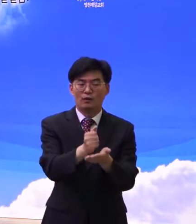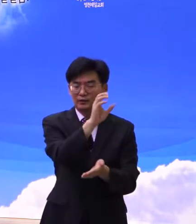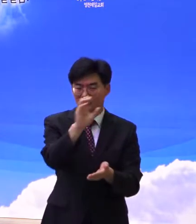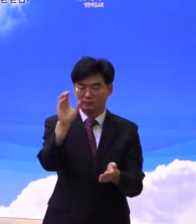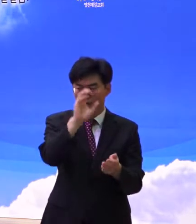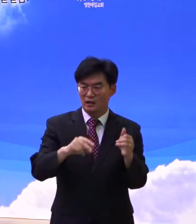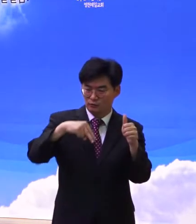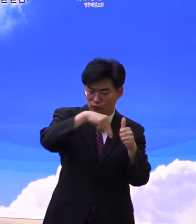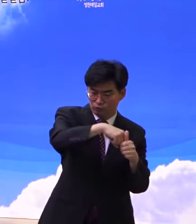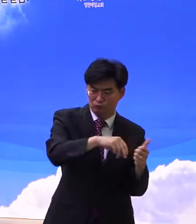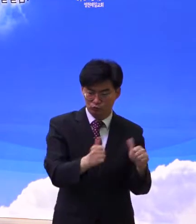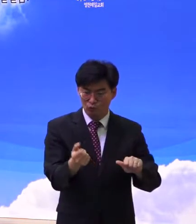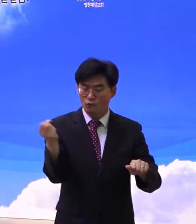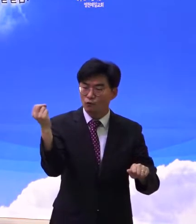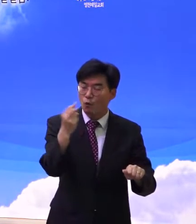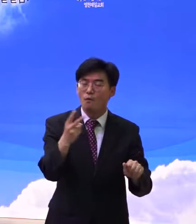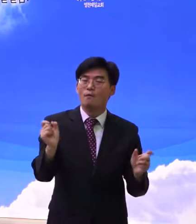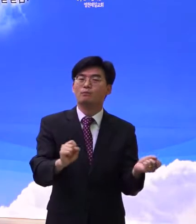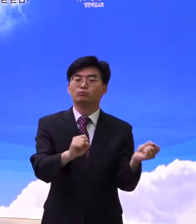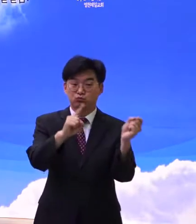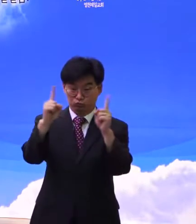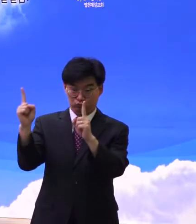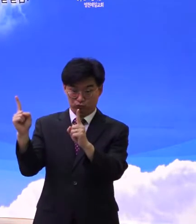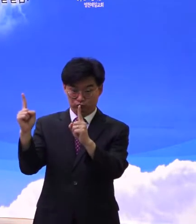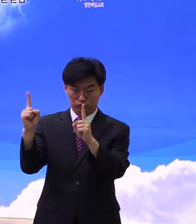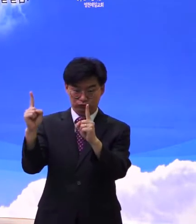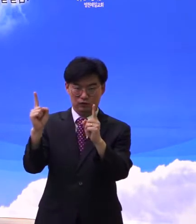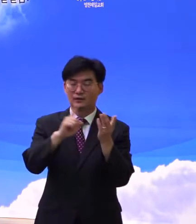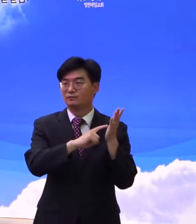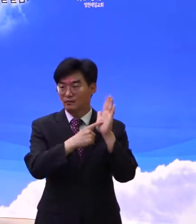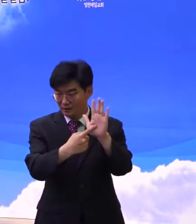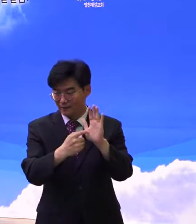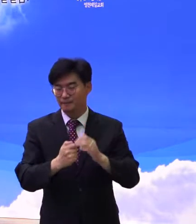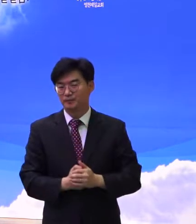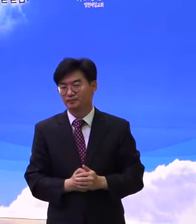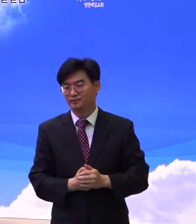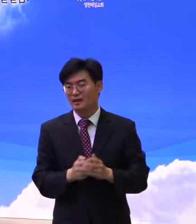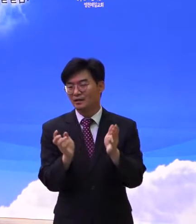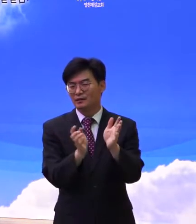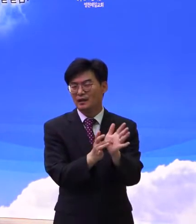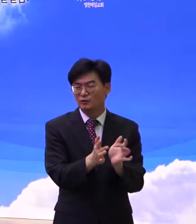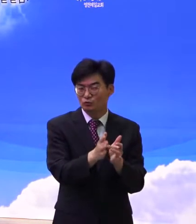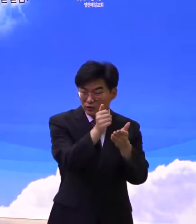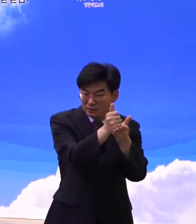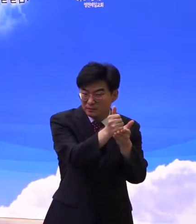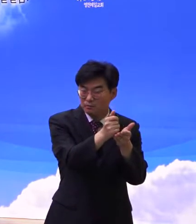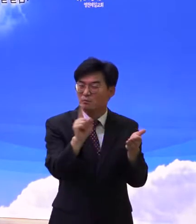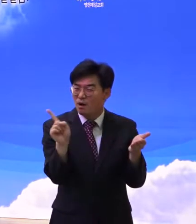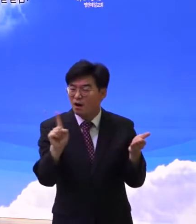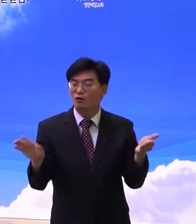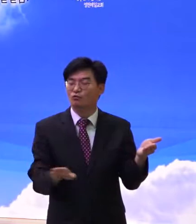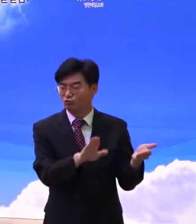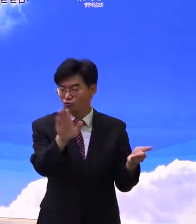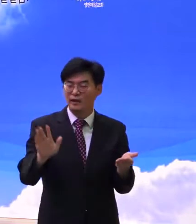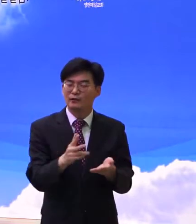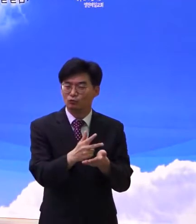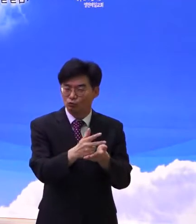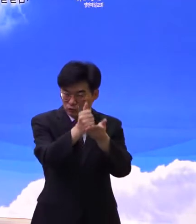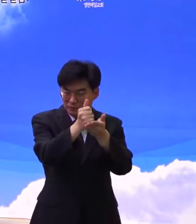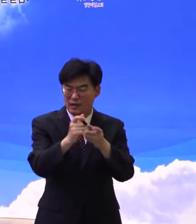너희가 십자가 매달아 죽인 예수님이 살아나셨다 하는 것, 그리고 예수님이 바로 우리의 주님이시다 하는 내용을